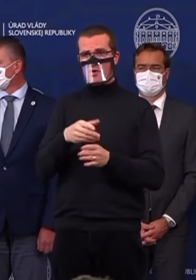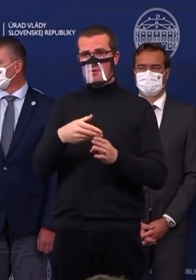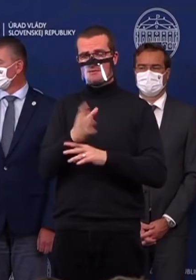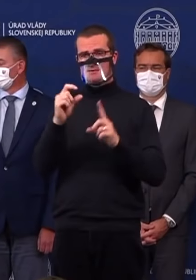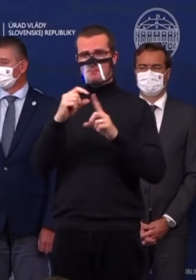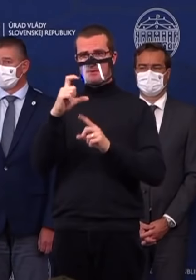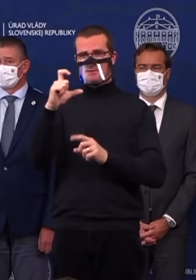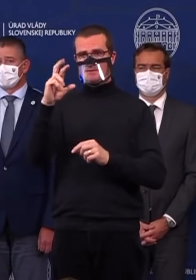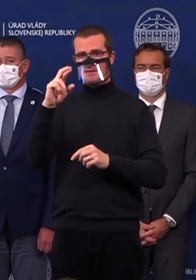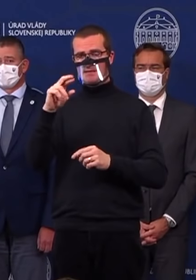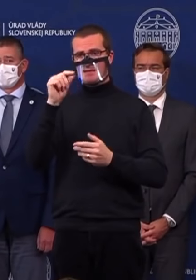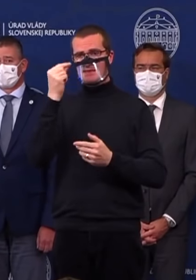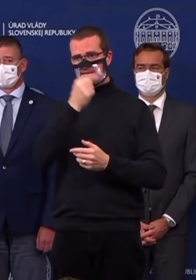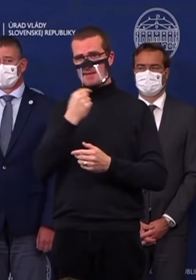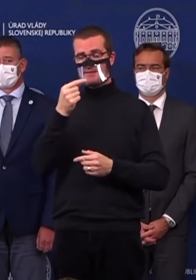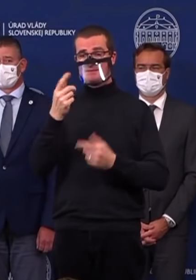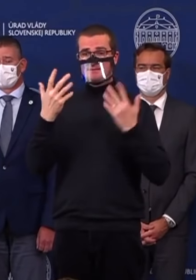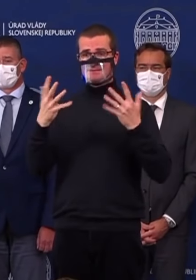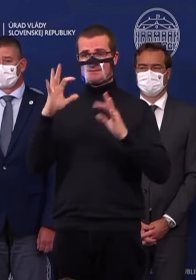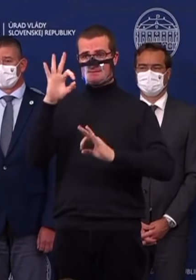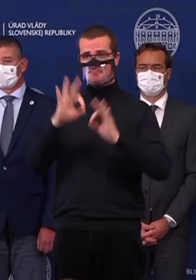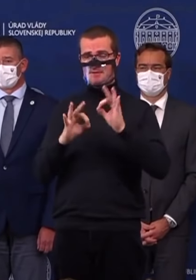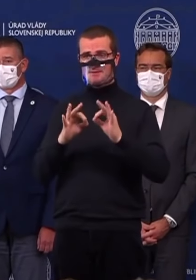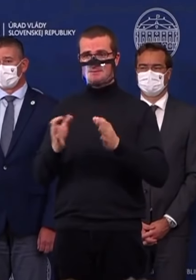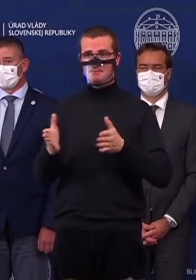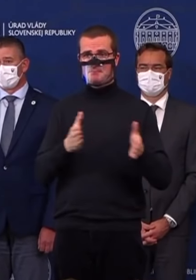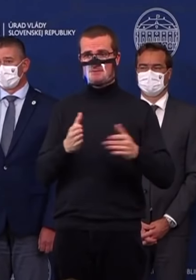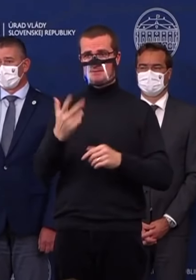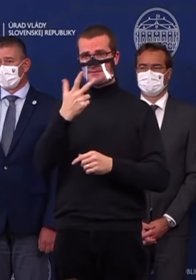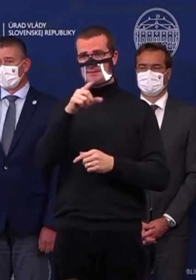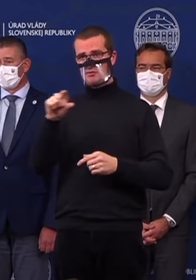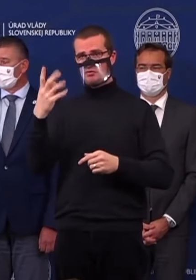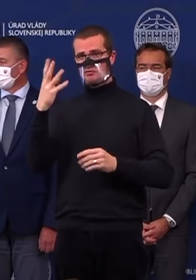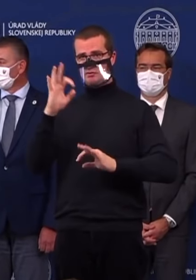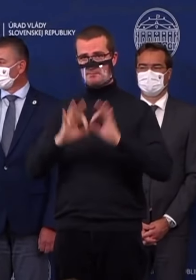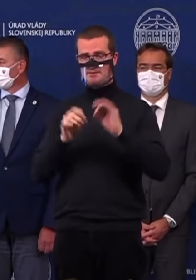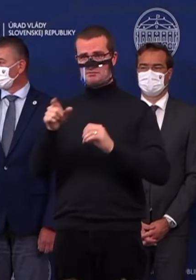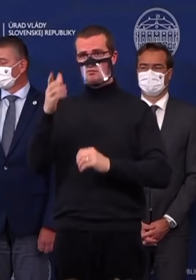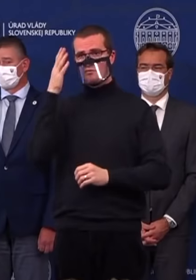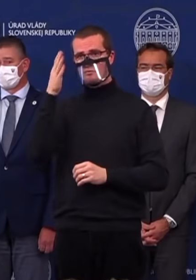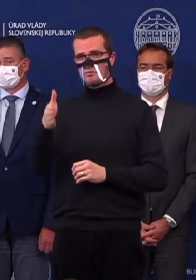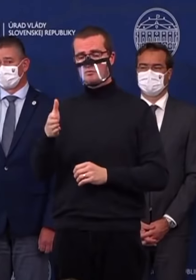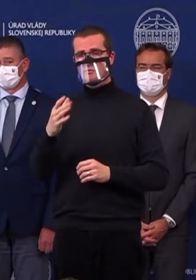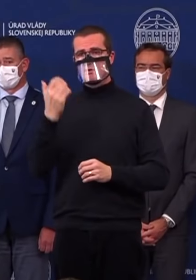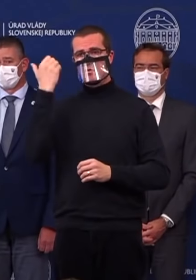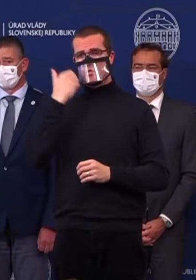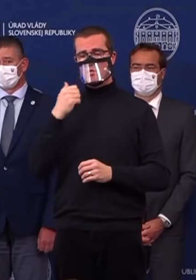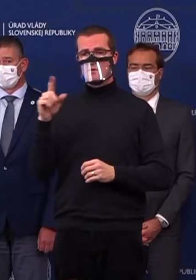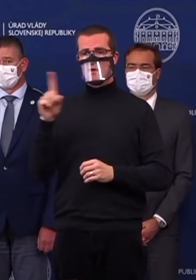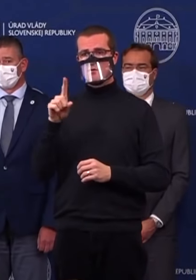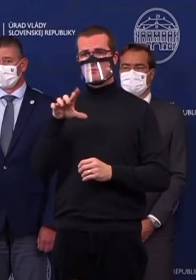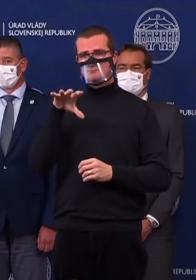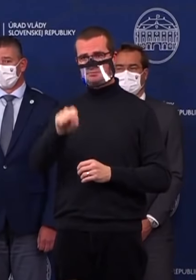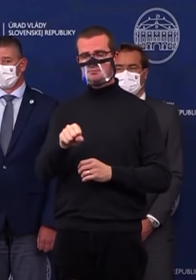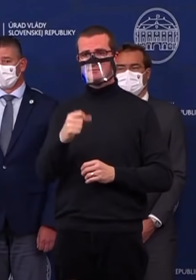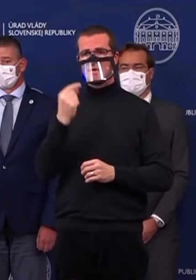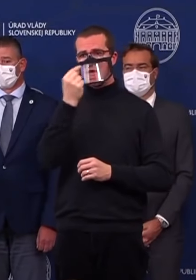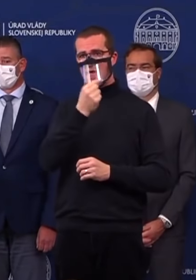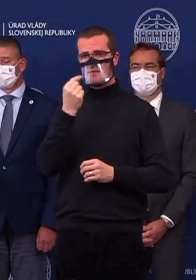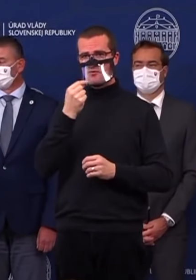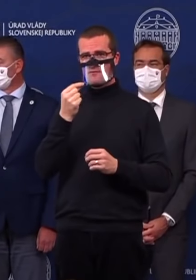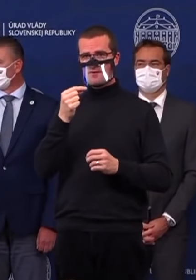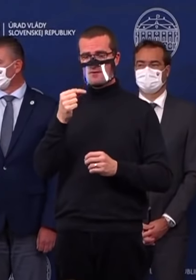testy. A z tých 10%, že niekde medzi 3-4% budú ľudia, ktorých zachytí antigenový